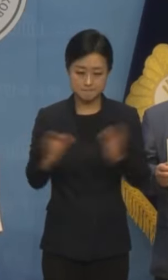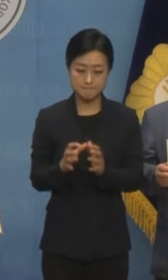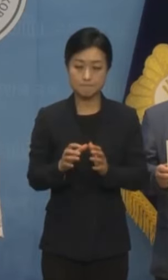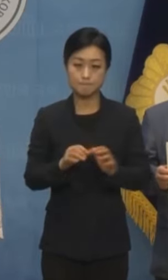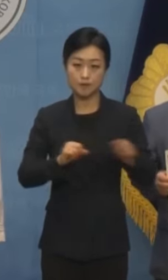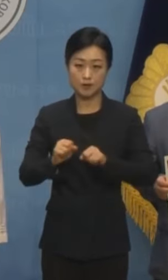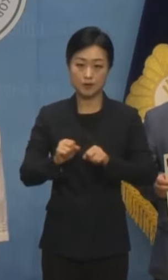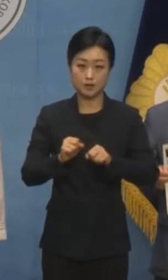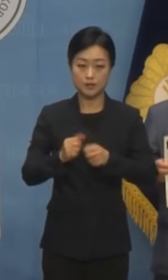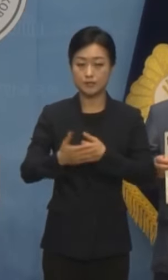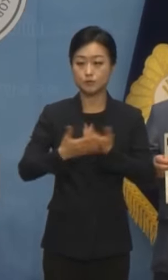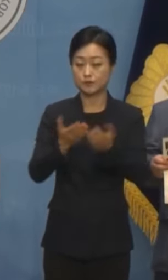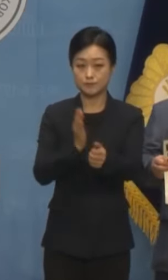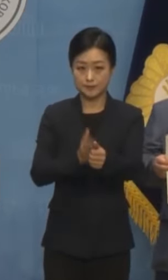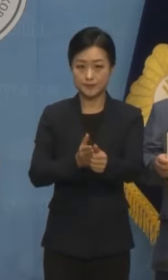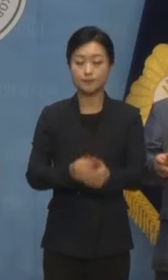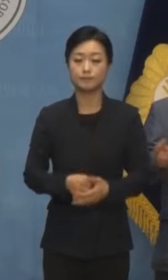감사합니다.